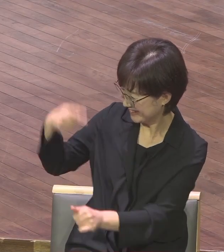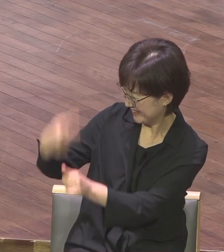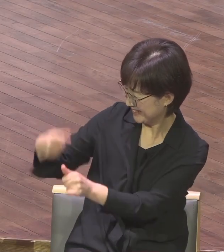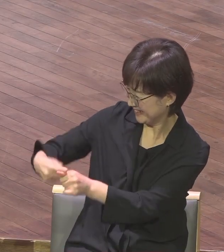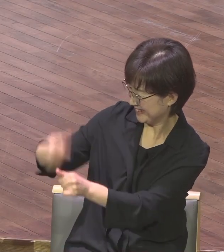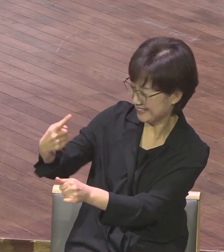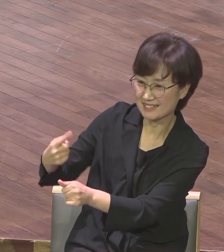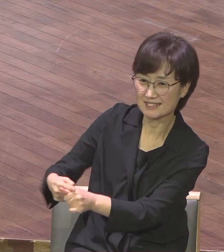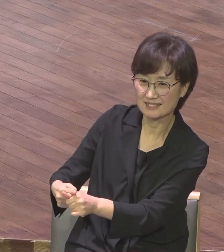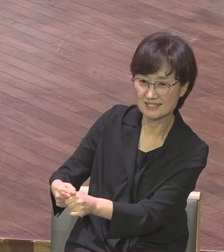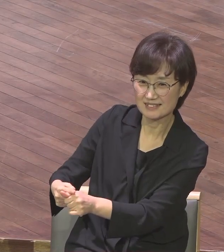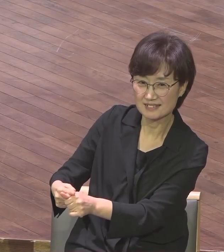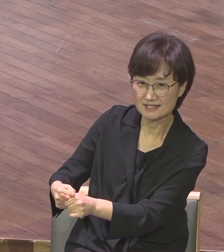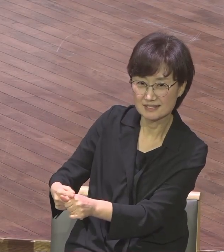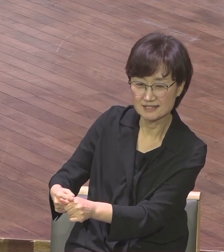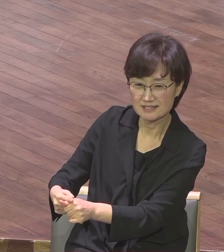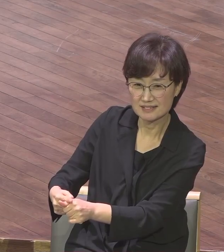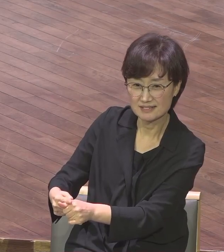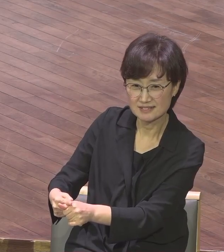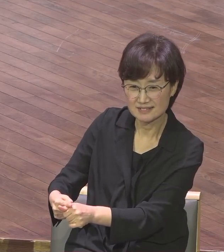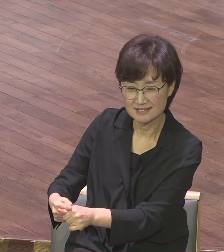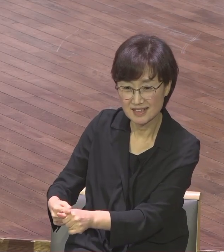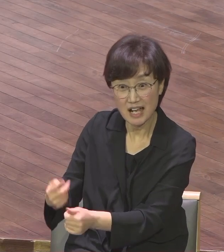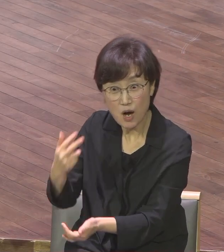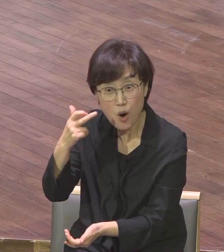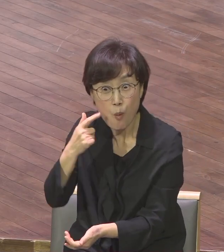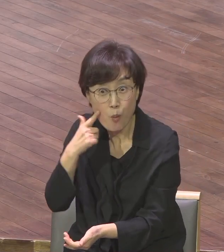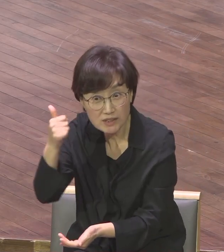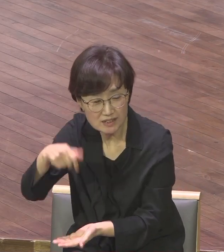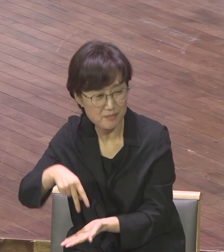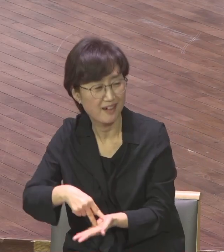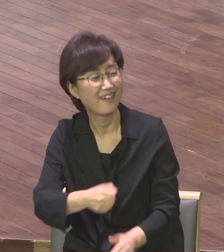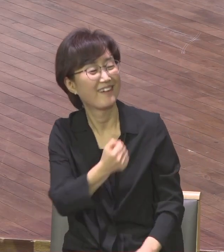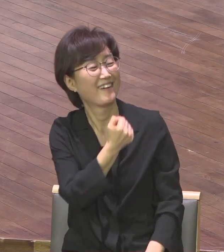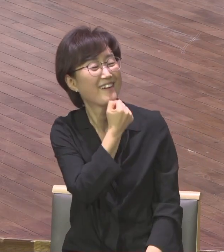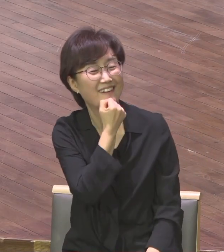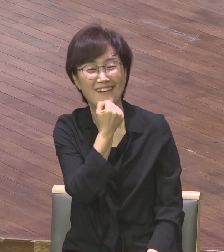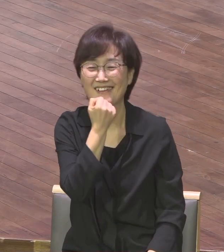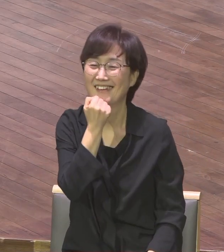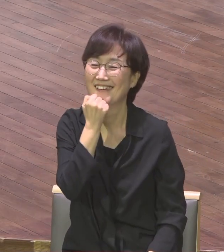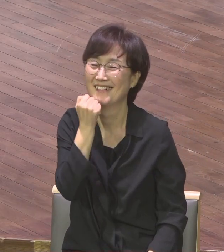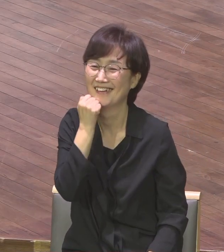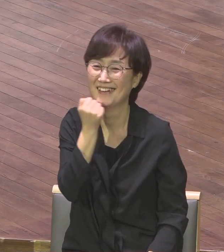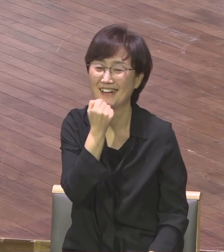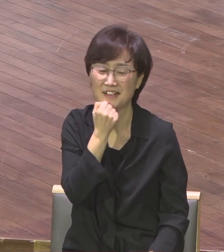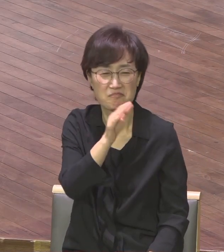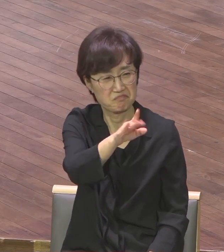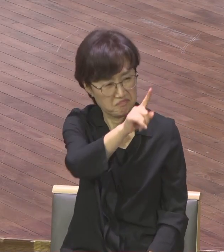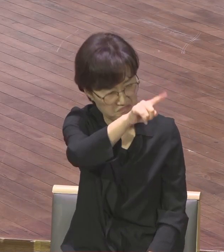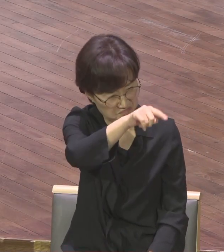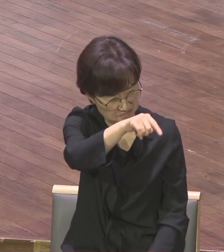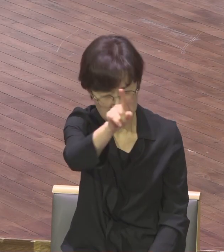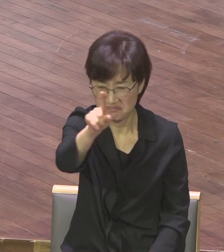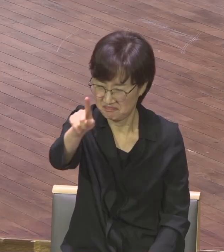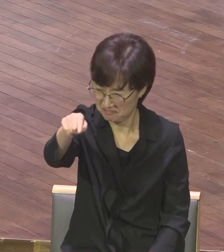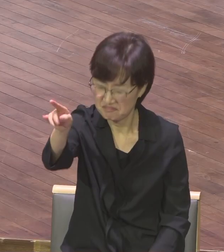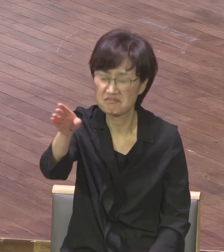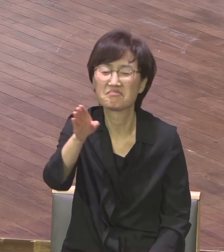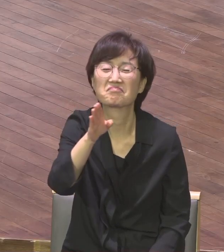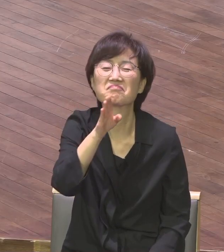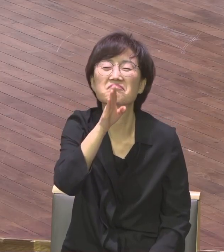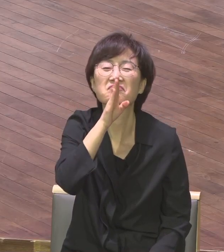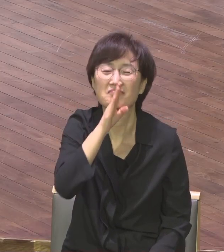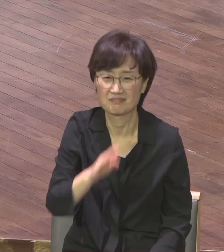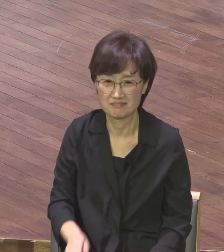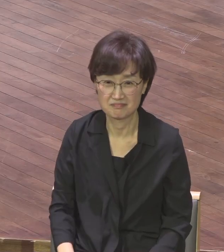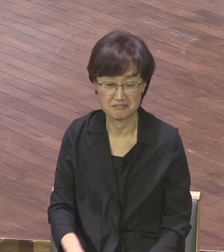했어요. 그랬더니 최 목사님이 웃으면서 웃으면서 오롯이 말씀입니다.